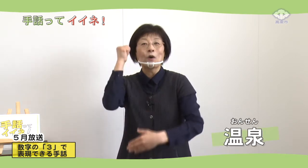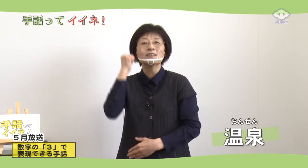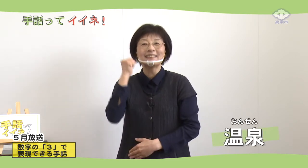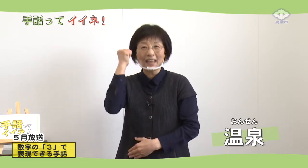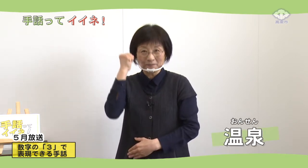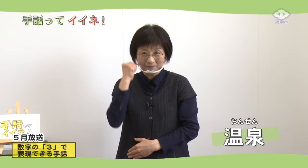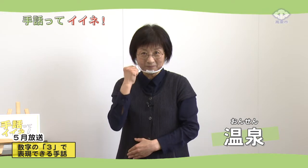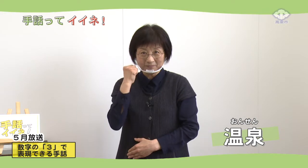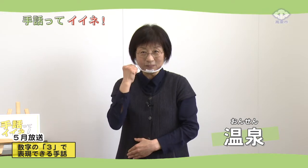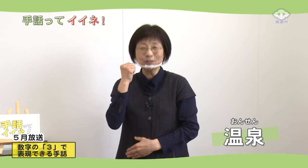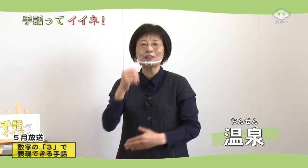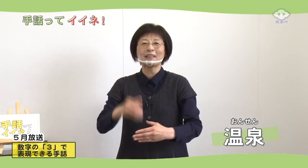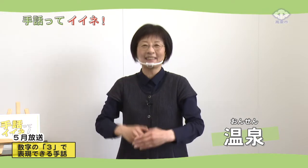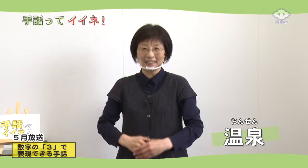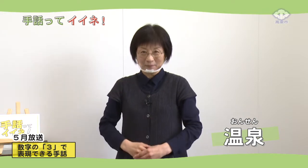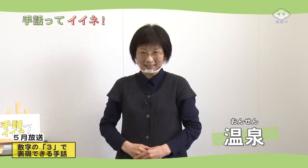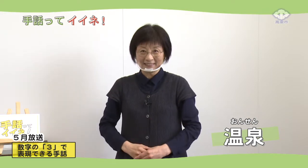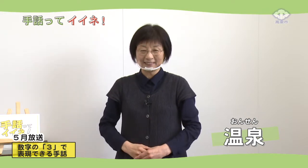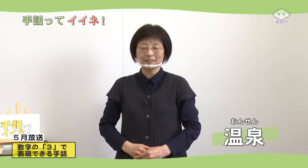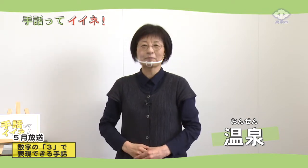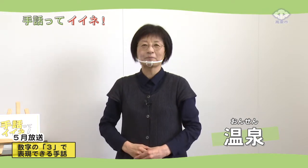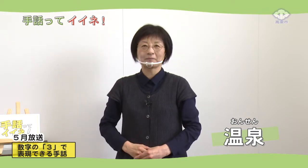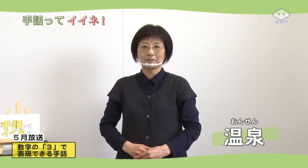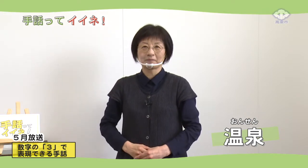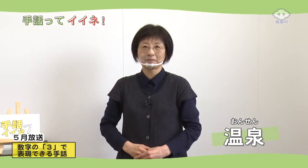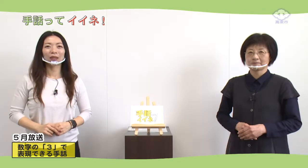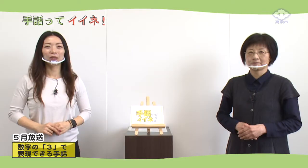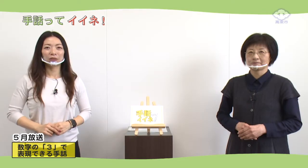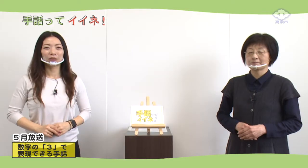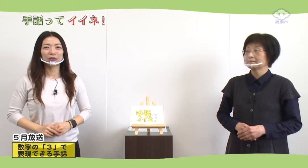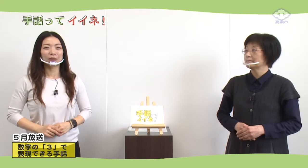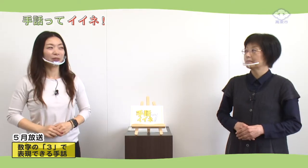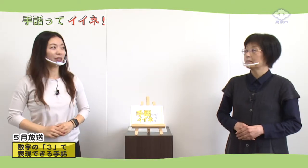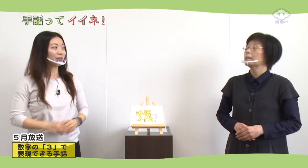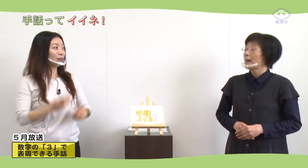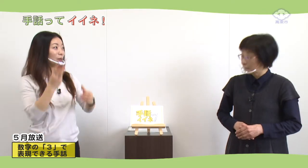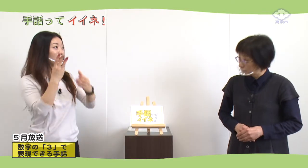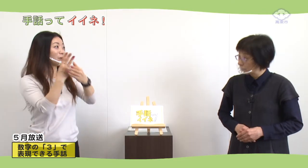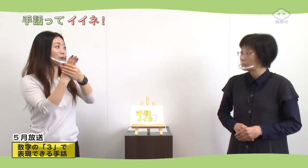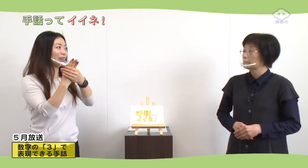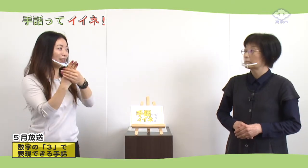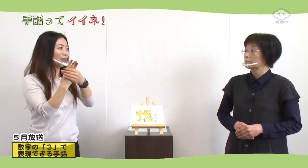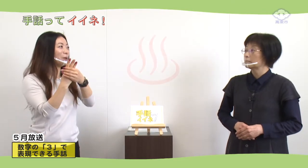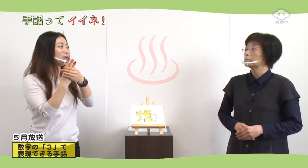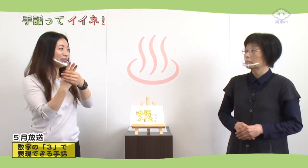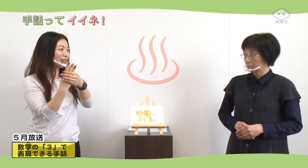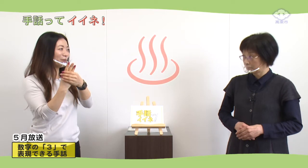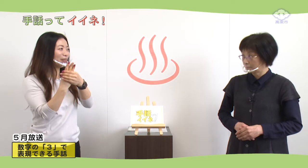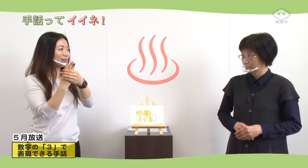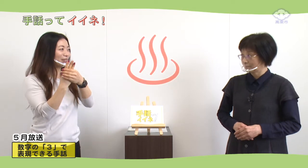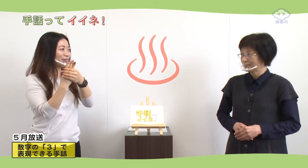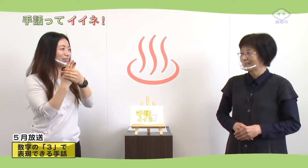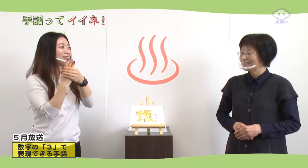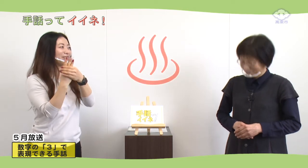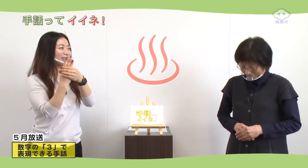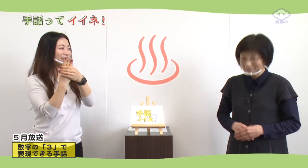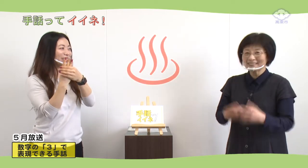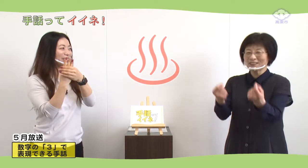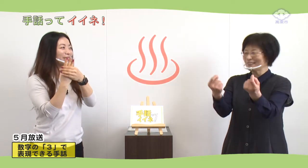温泉という手話になります。 はい、浜さん、これ温泉のマークを表してるんですね。 そうです